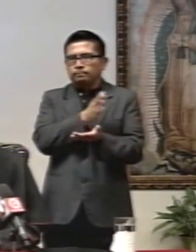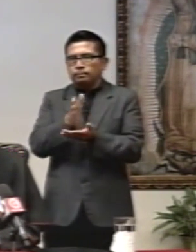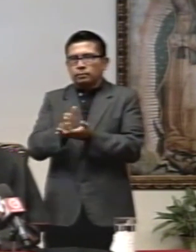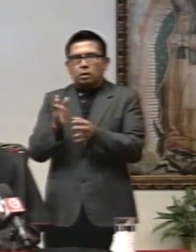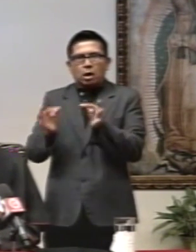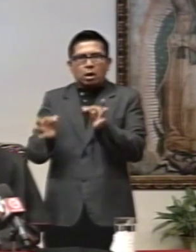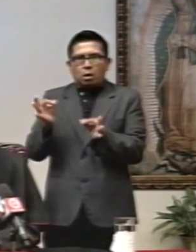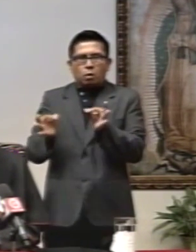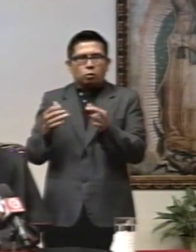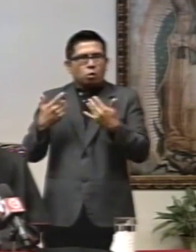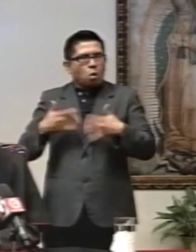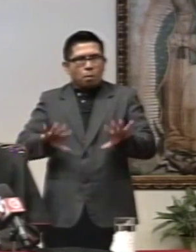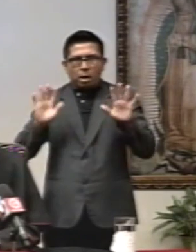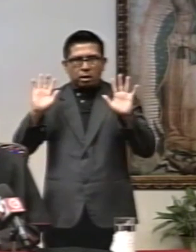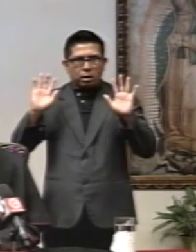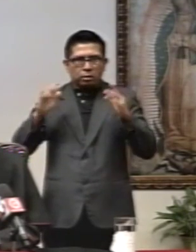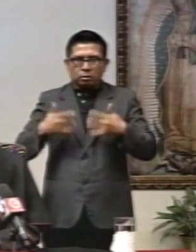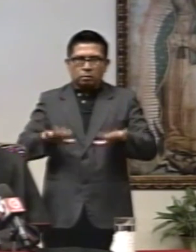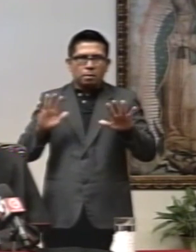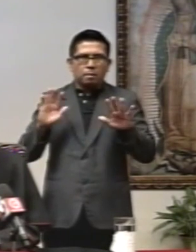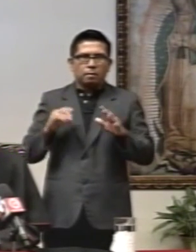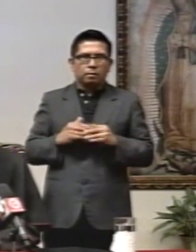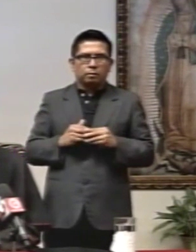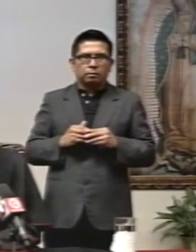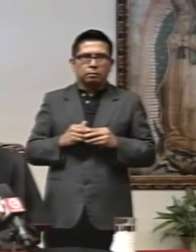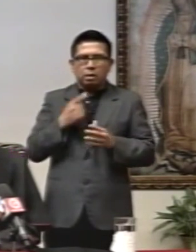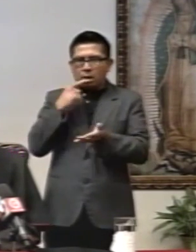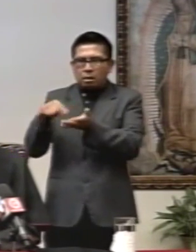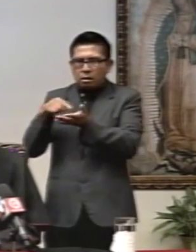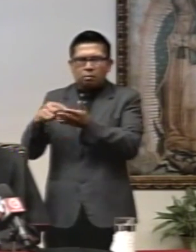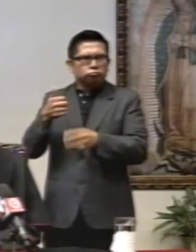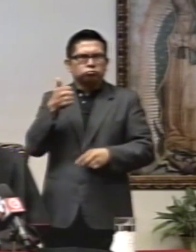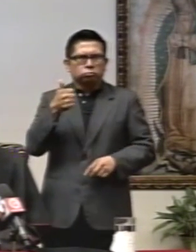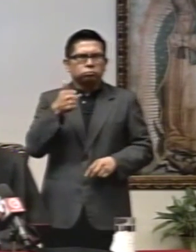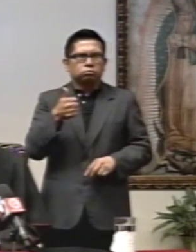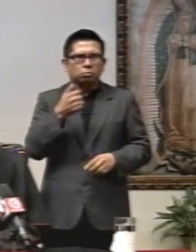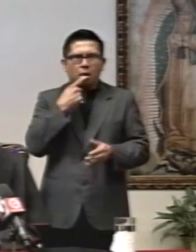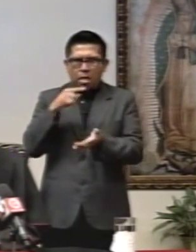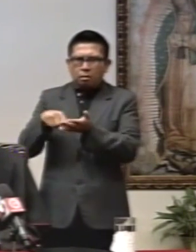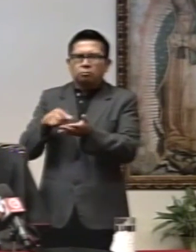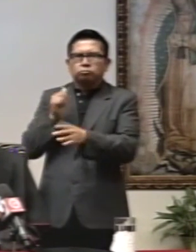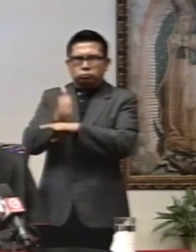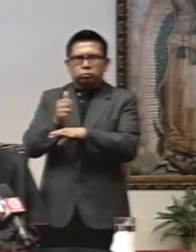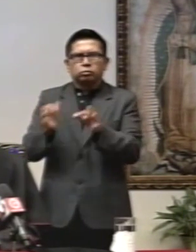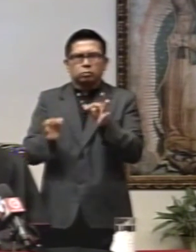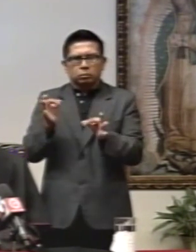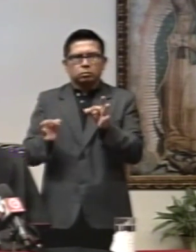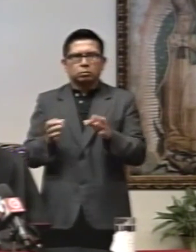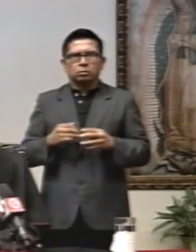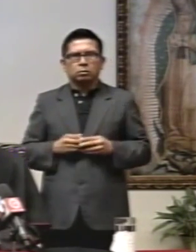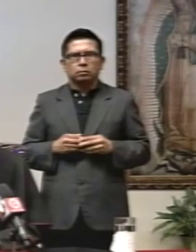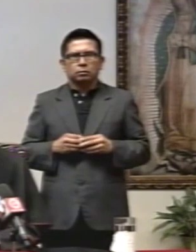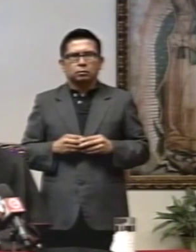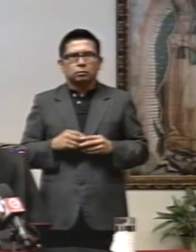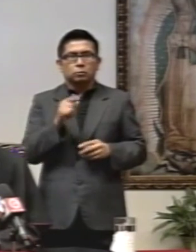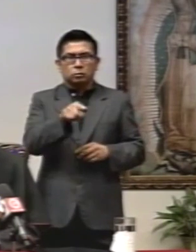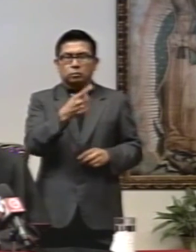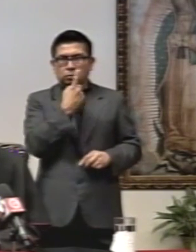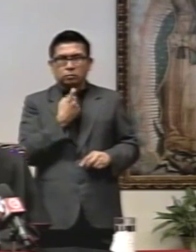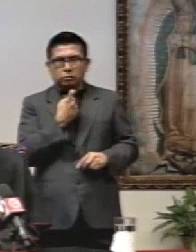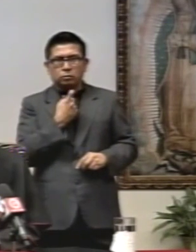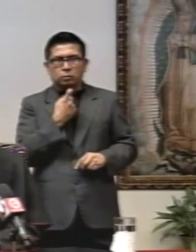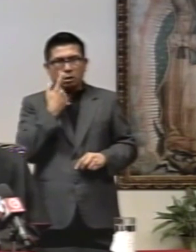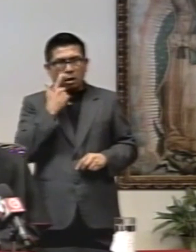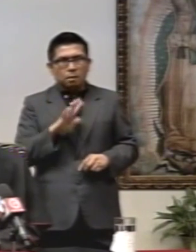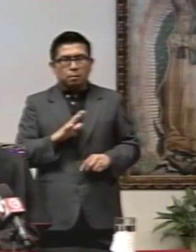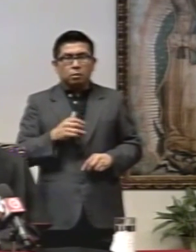a los tribunales comunes. Y qué bueno que se haga justicia. Y si usted me pregunta